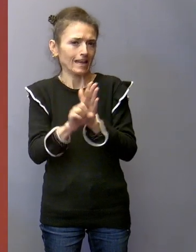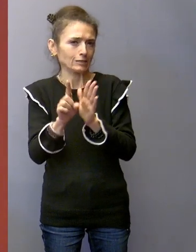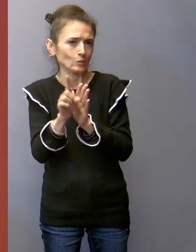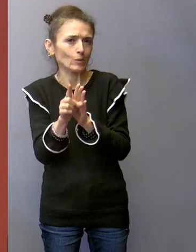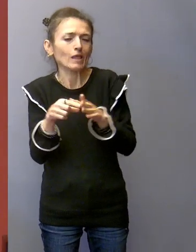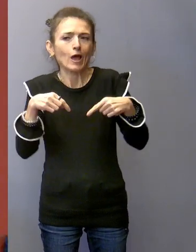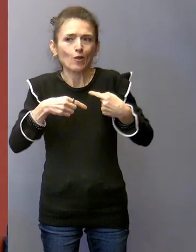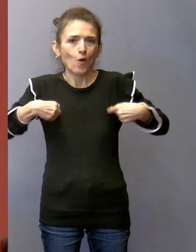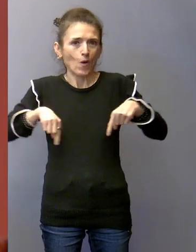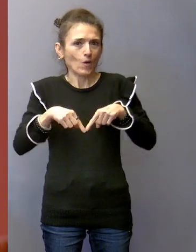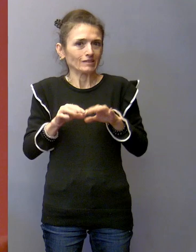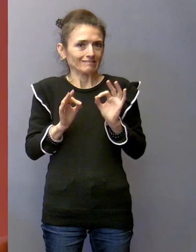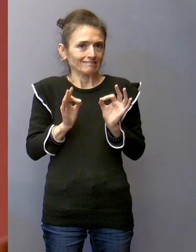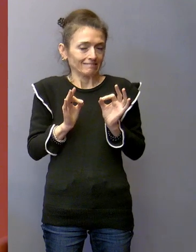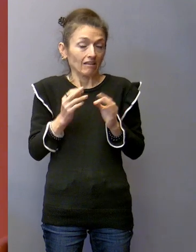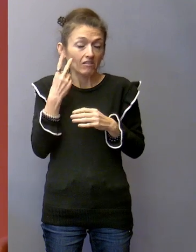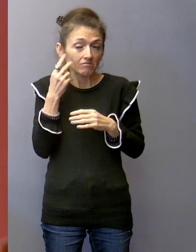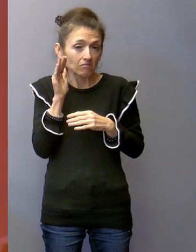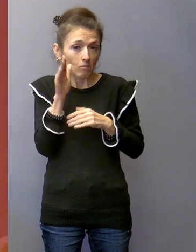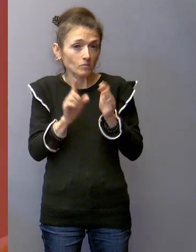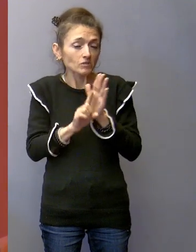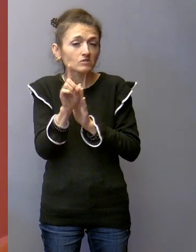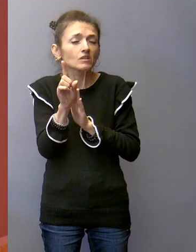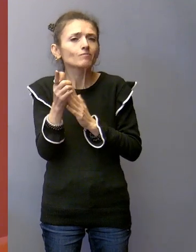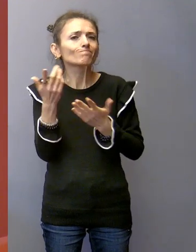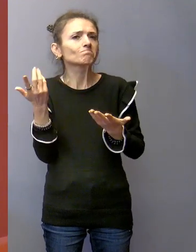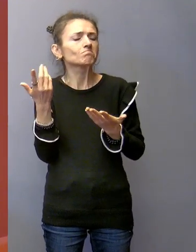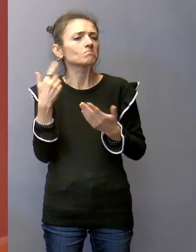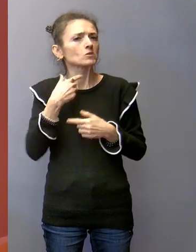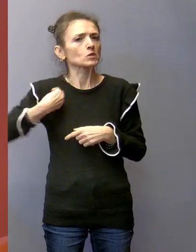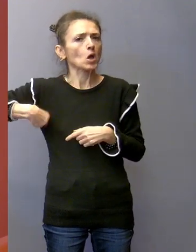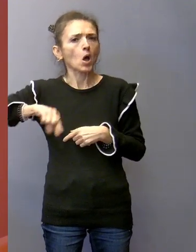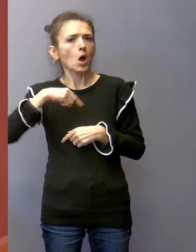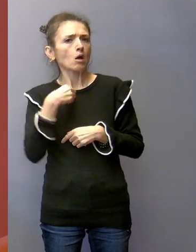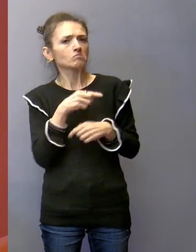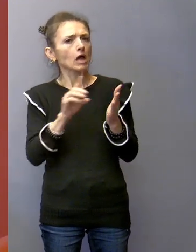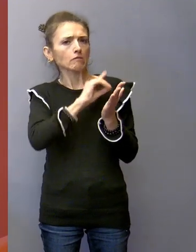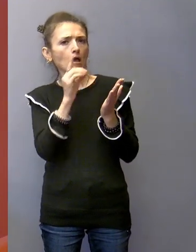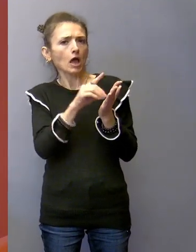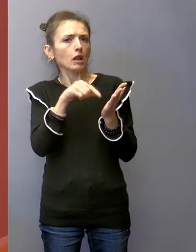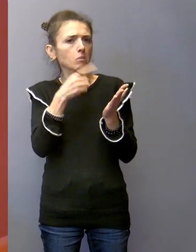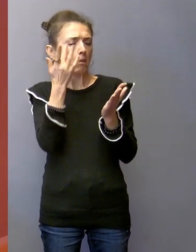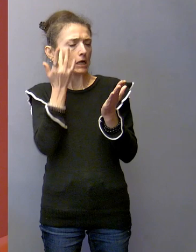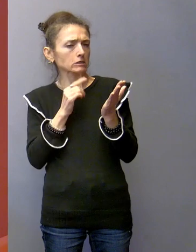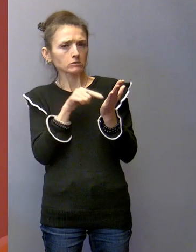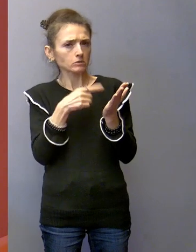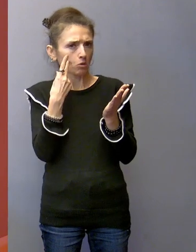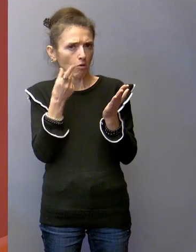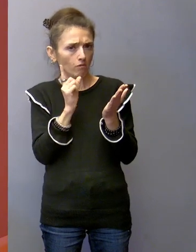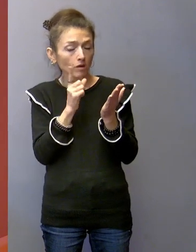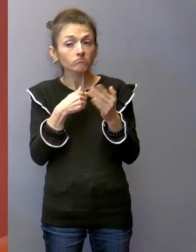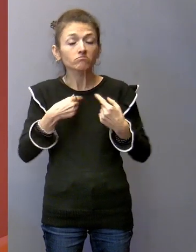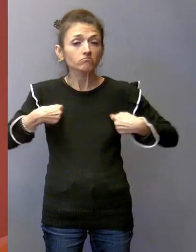questo rischio francamente noi non lo vediamo e come forza politica